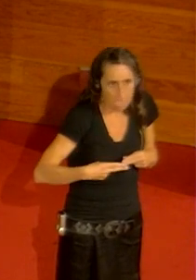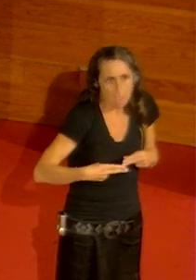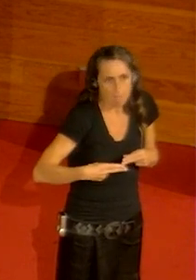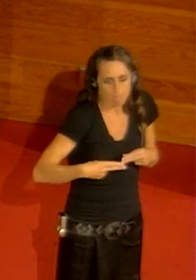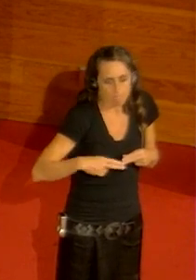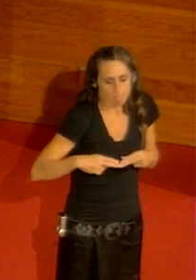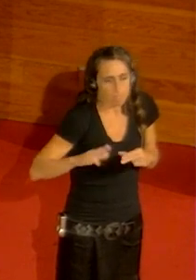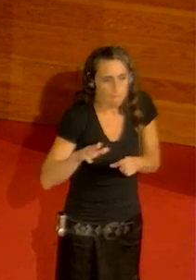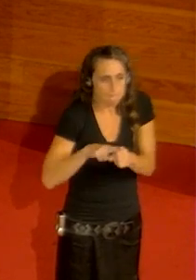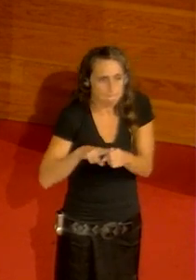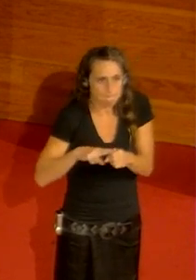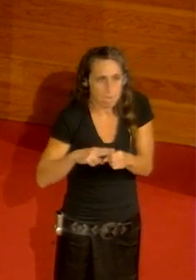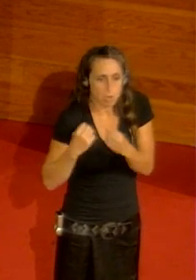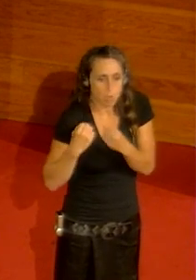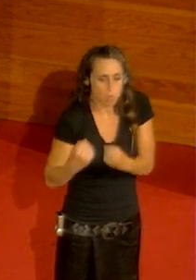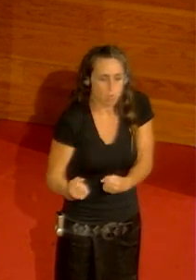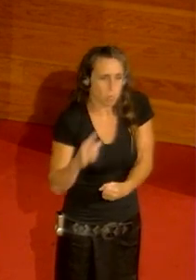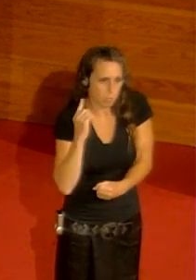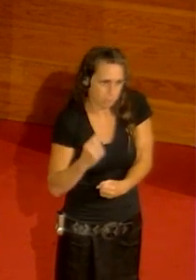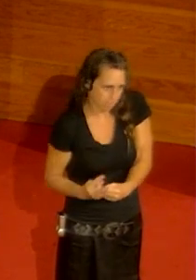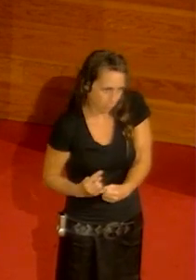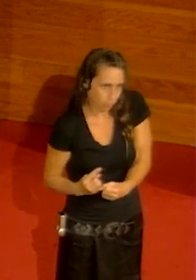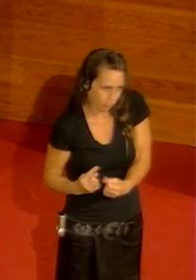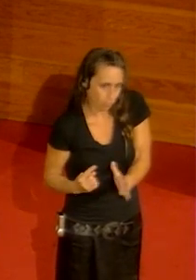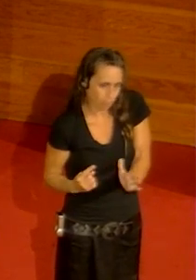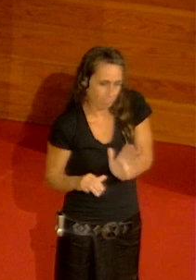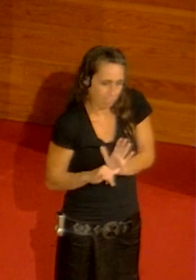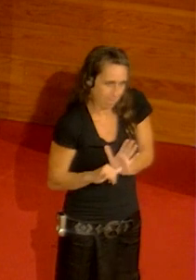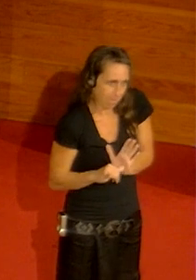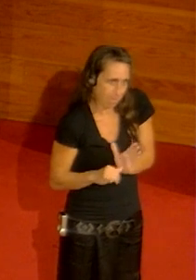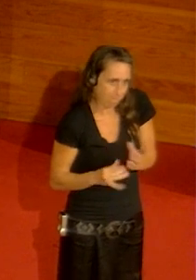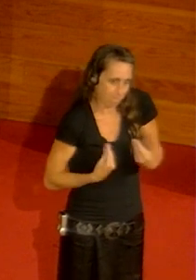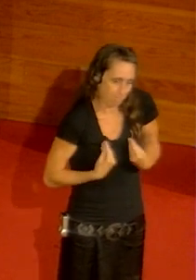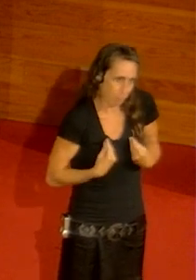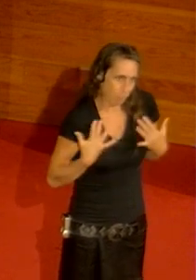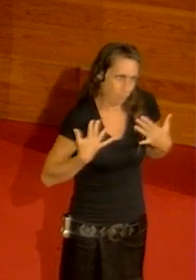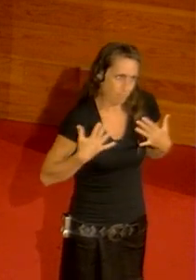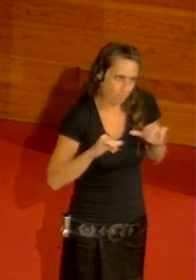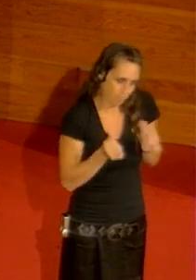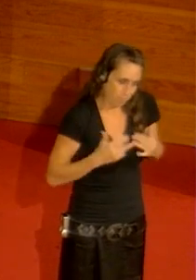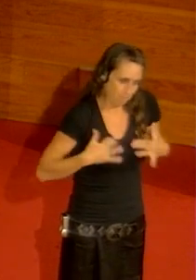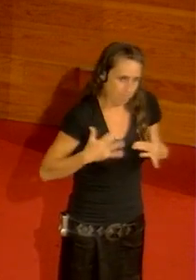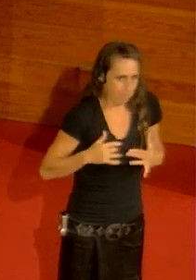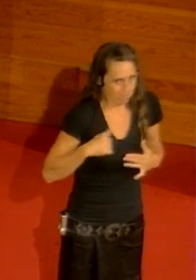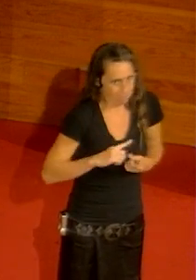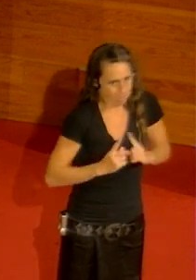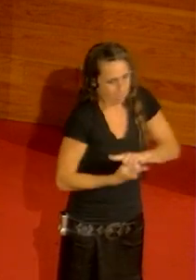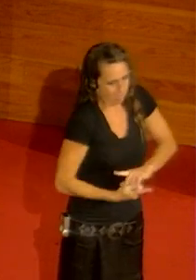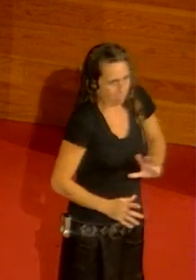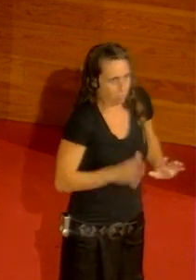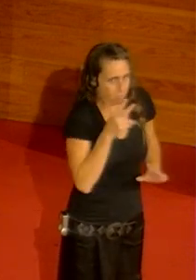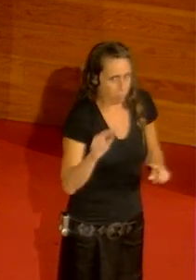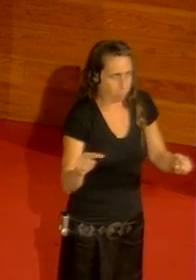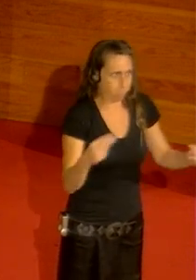y pues he condicionado por ejemplo mi manera de vestir Porque bueno no te tiene por qué pasar nada pero el sentirte